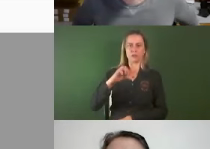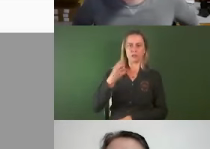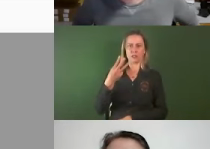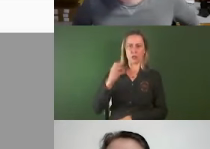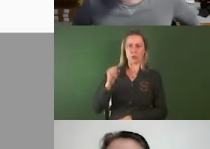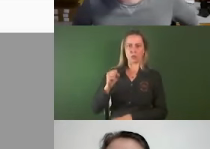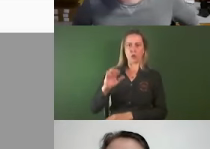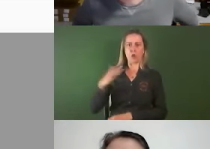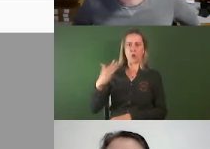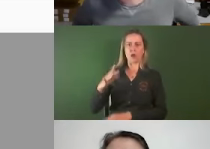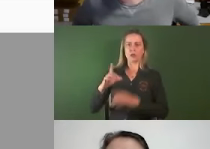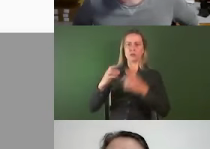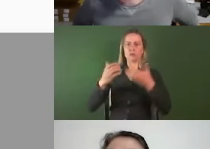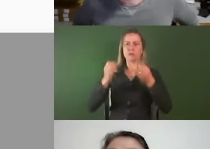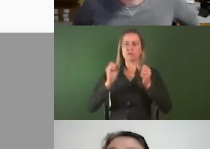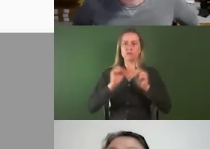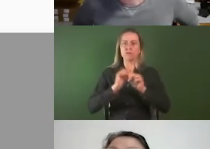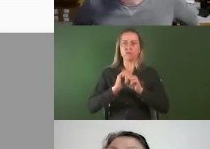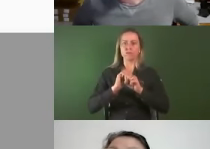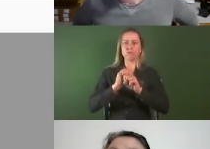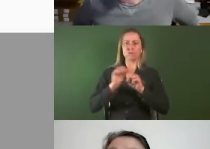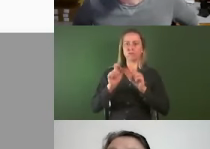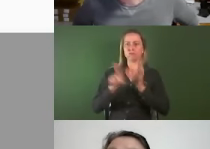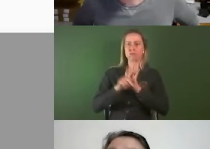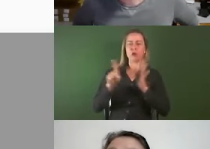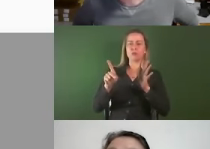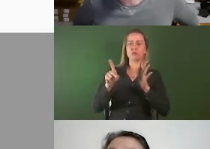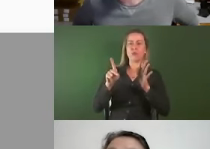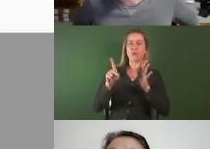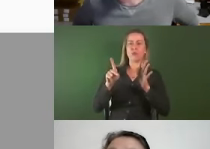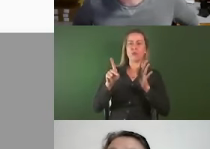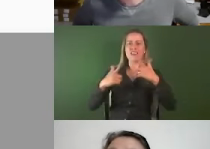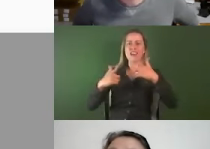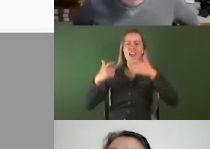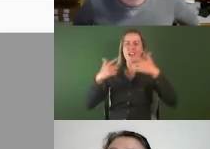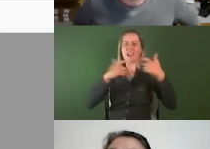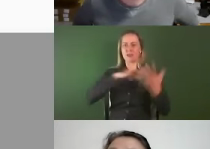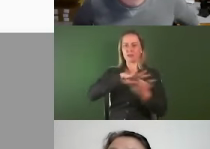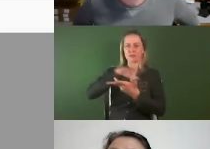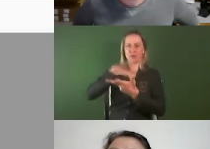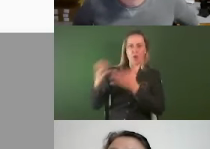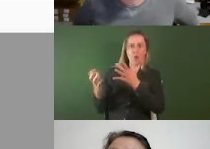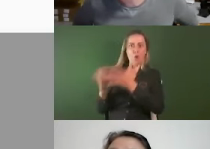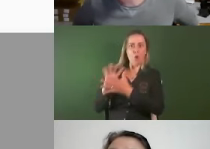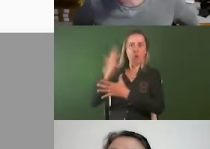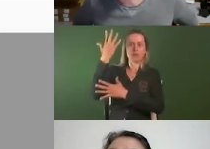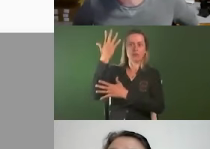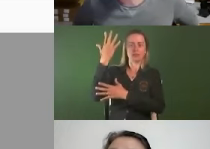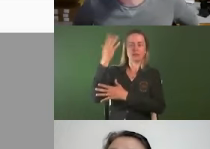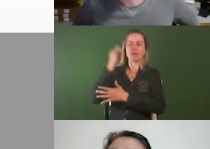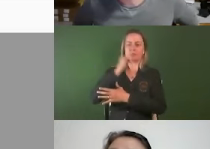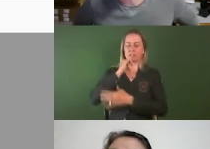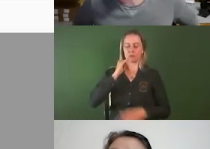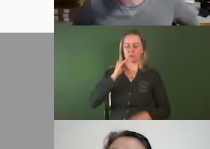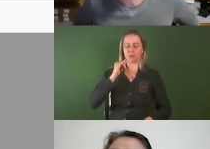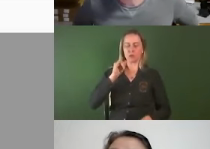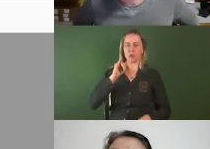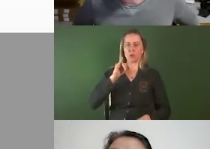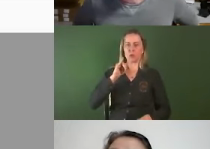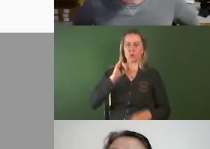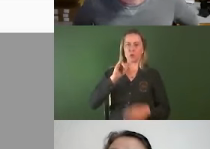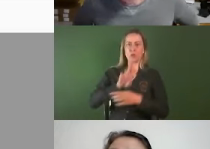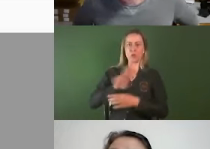todos os movimentos artísticos no Japão e todas as diversas formas de uso da fotografia no